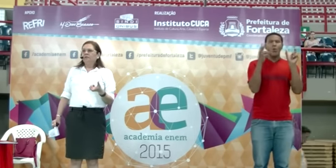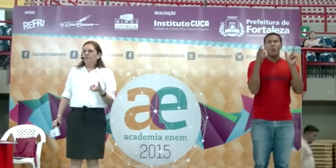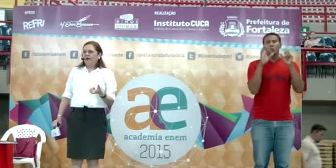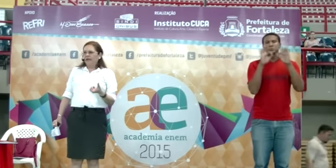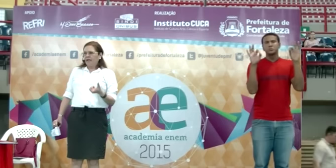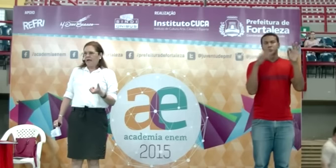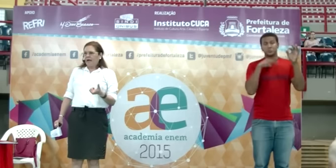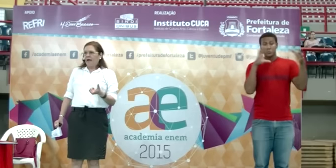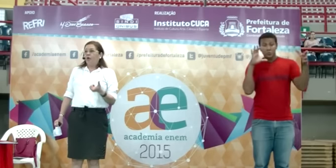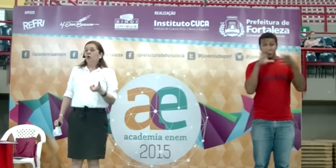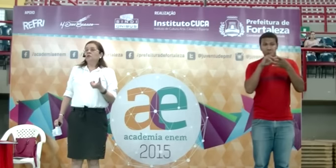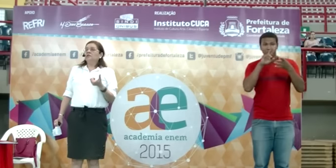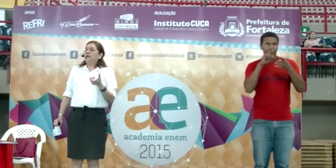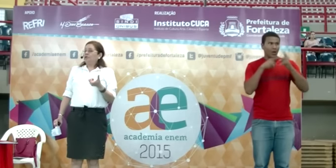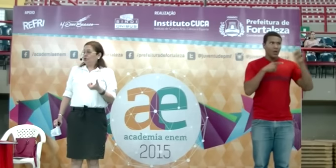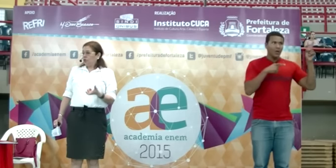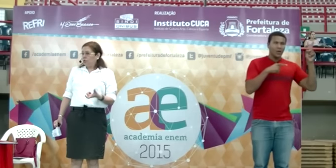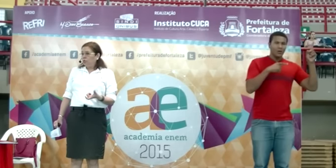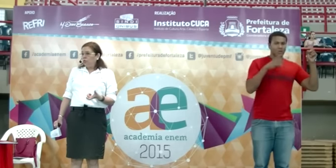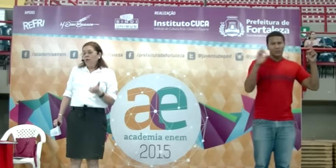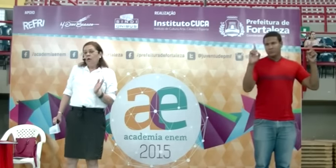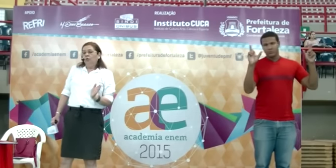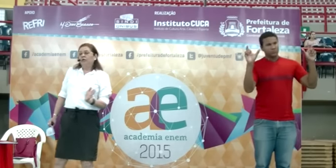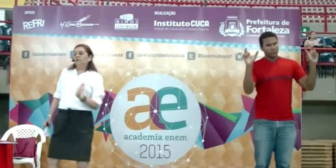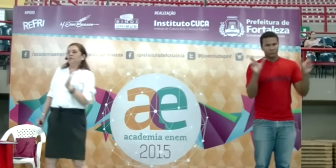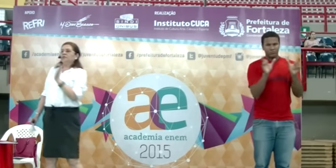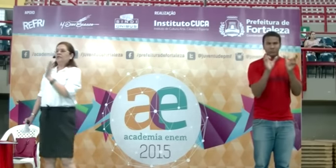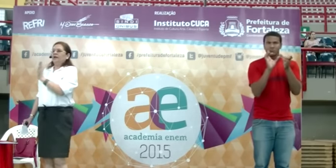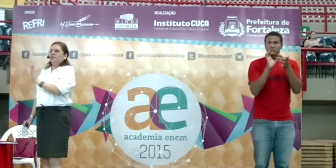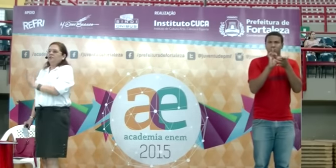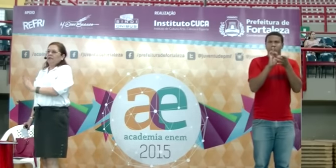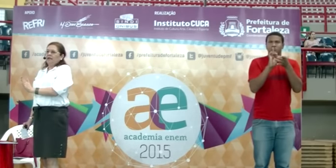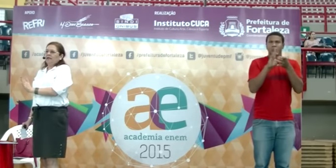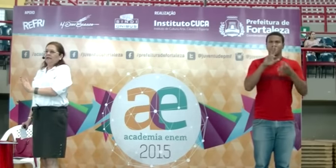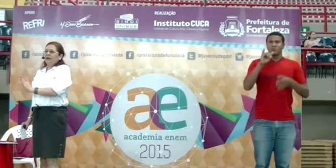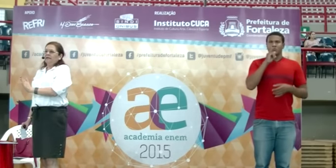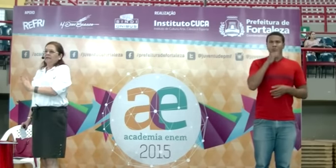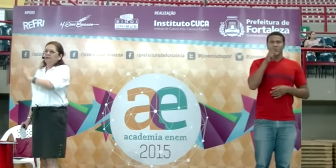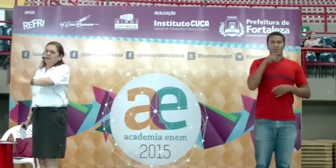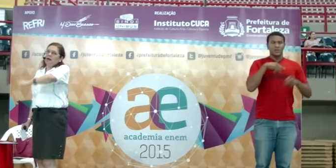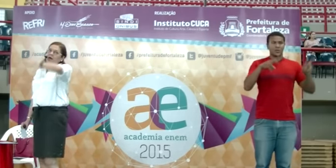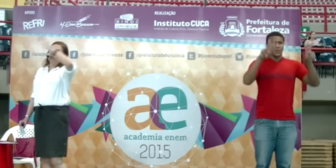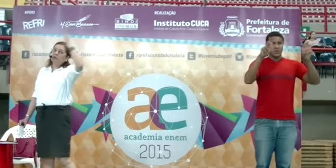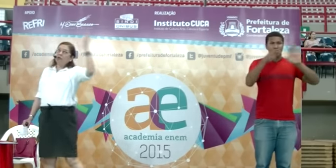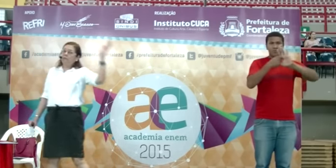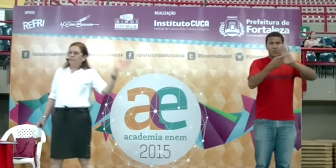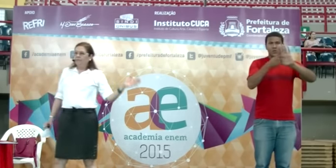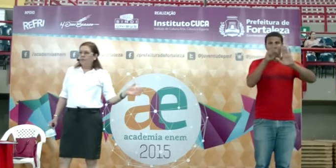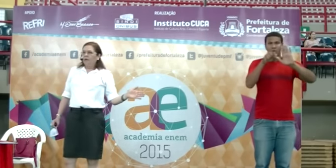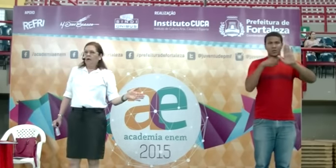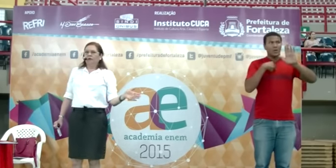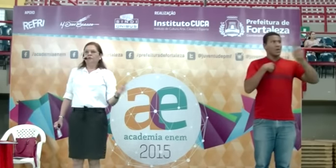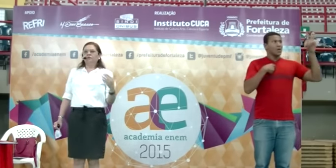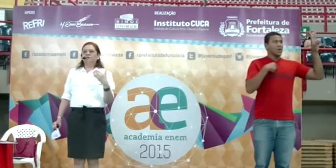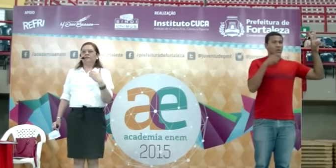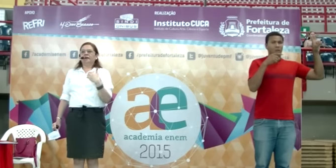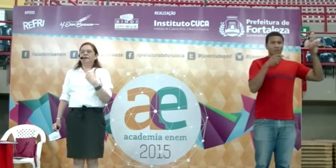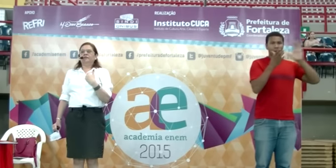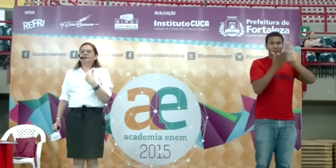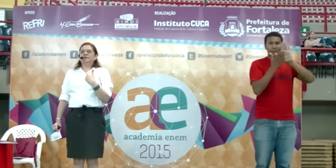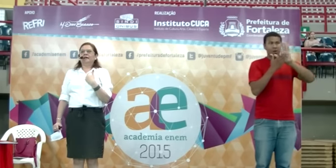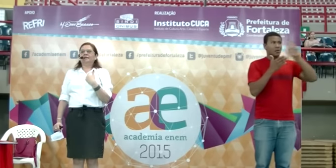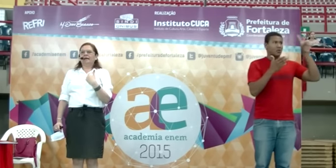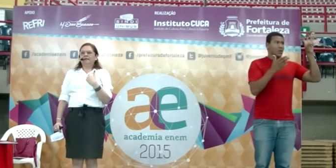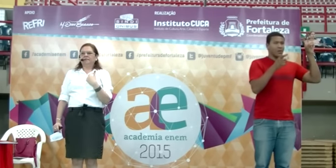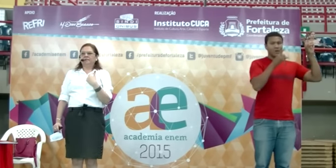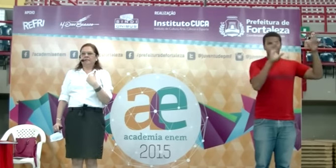expressão que vai ligar com sentido o que você vai dizer na tese ao tema. Aí você